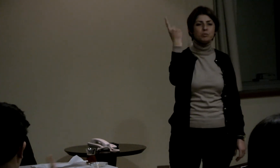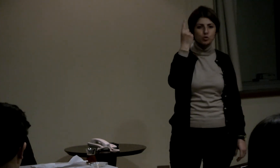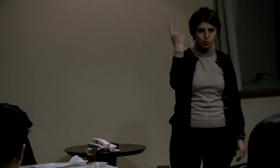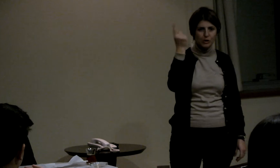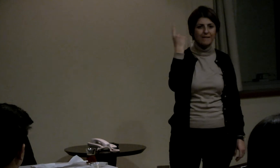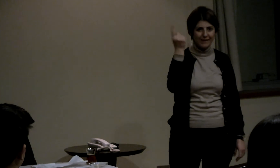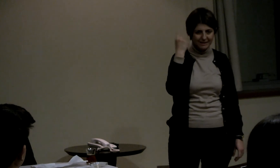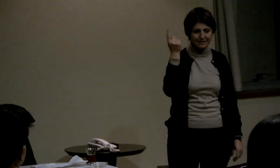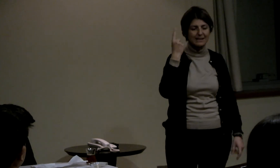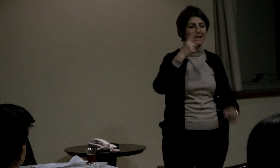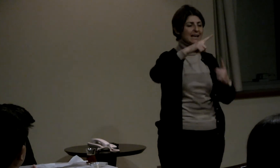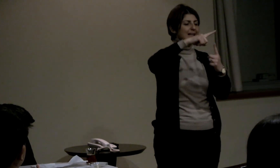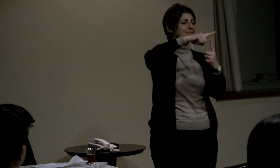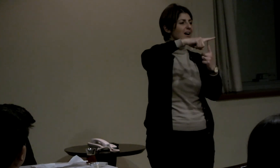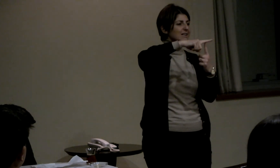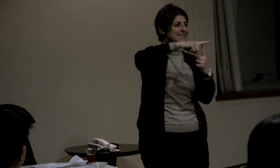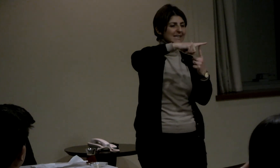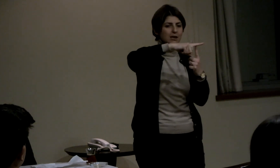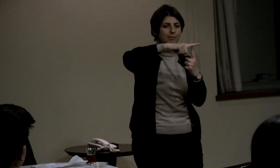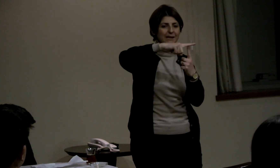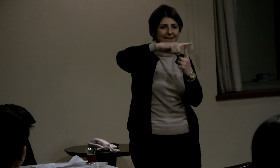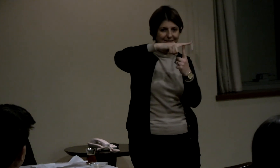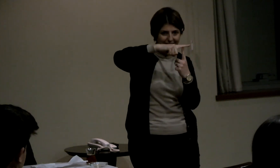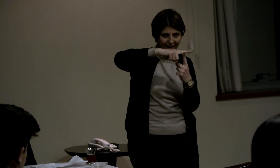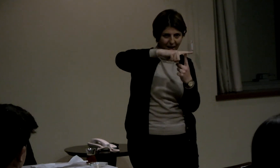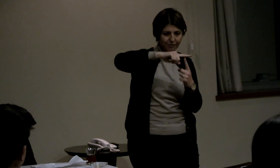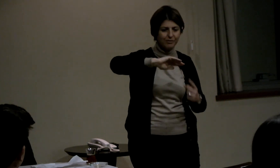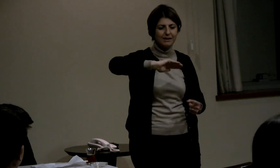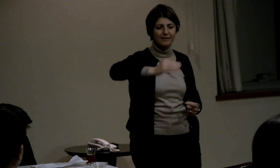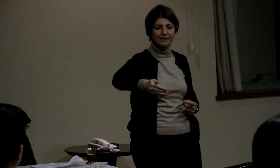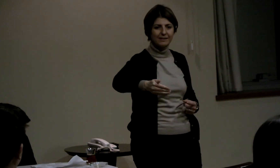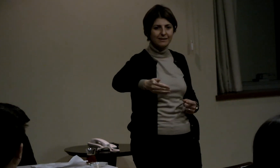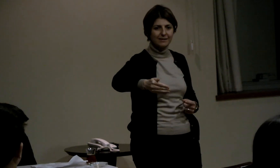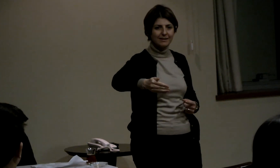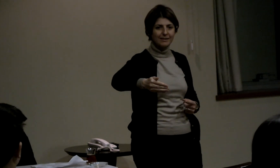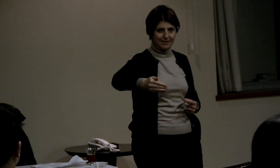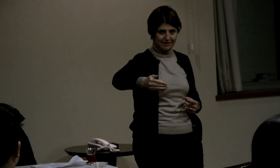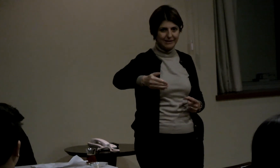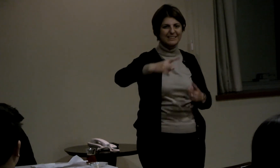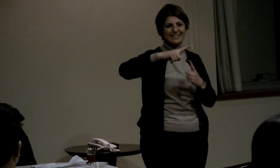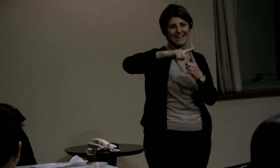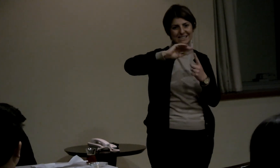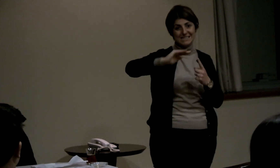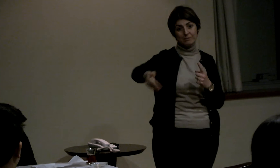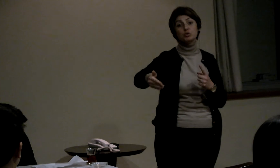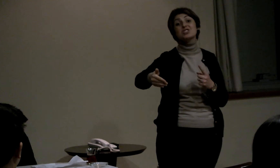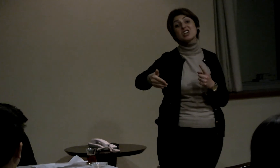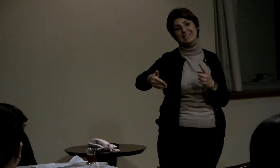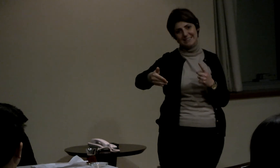minibüs, evet, taksi yaparken T harfi, evet. Taksi. Bu ticari taksi